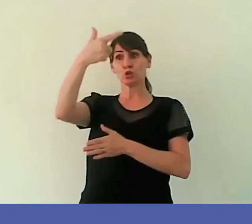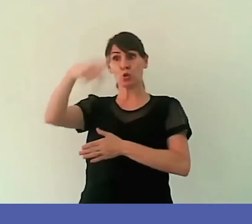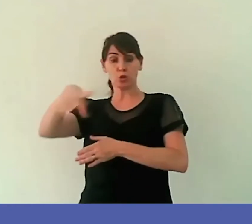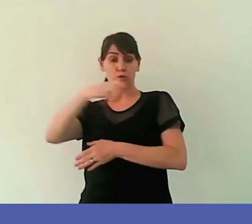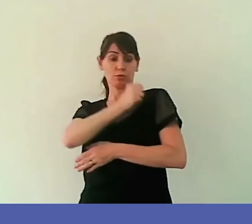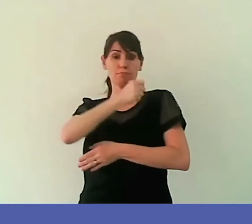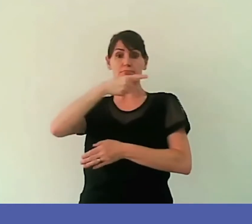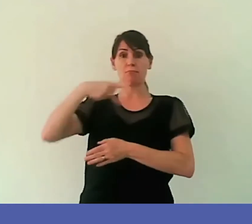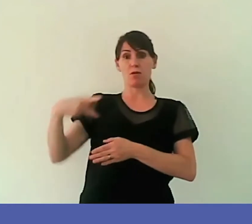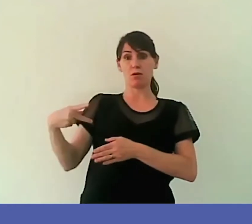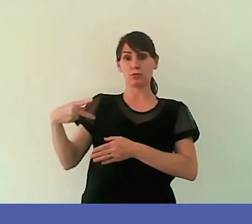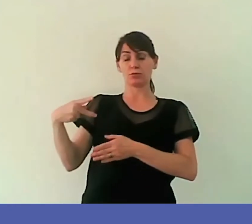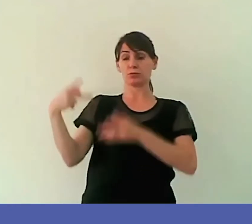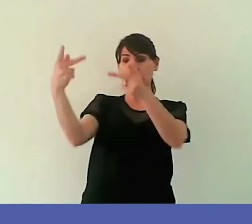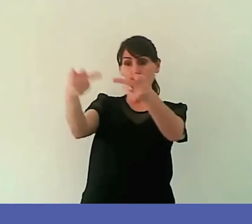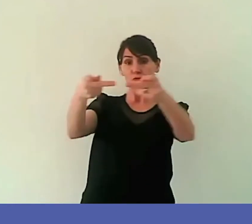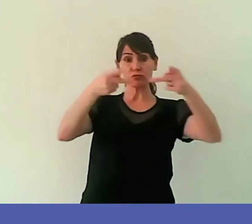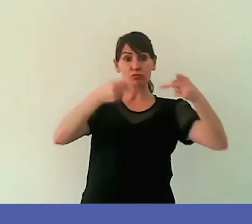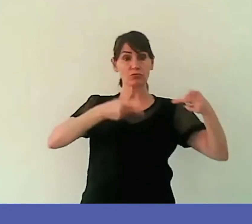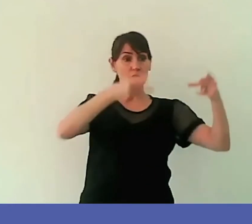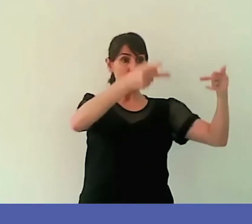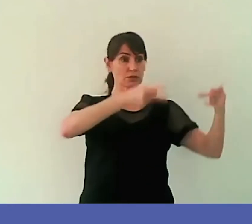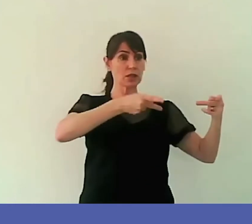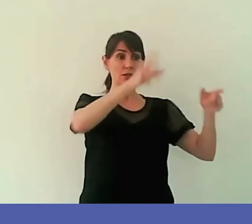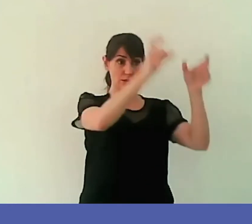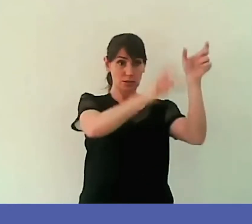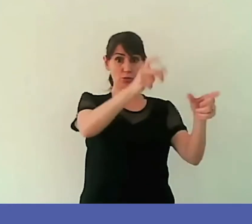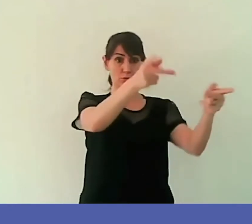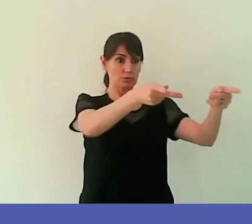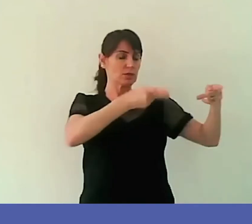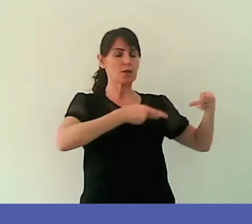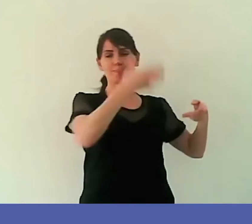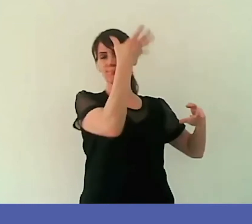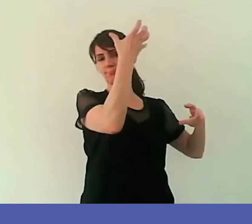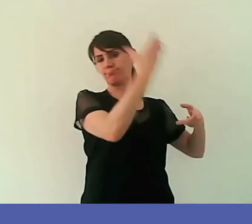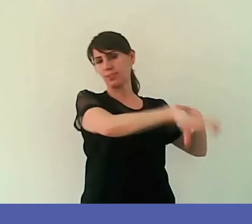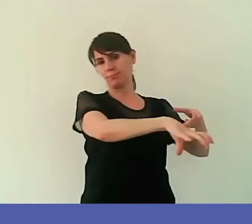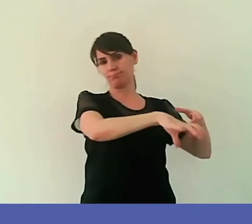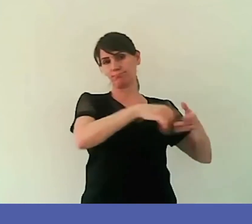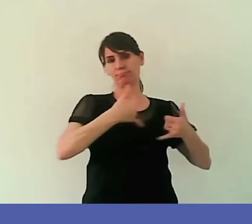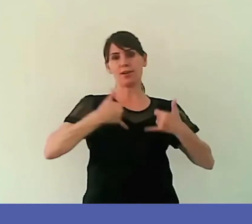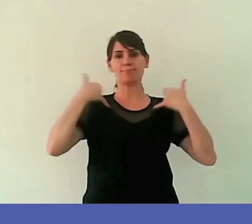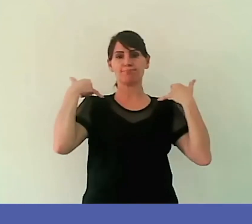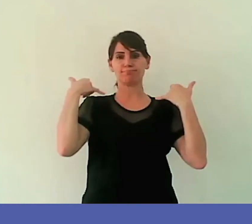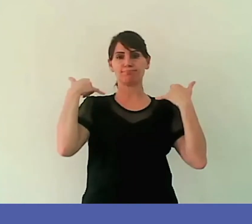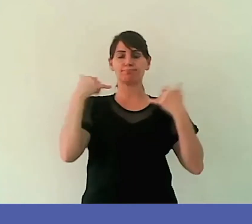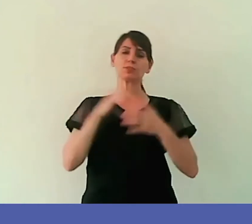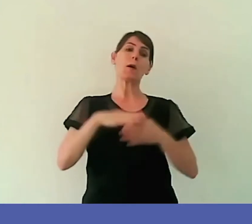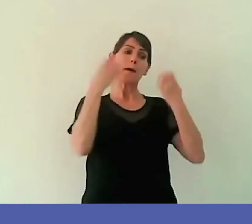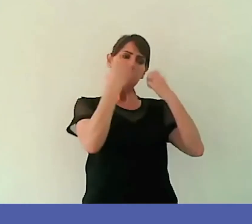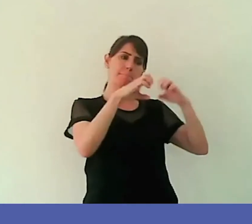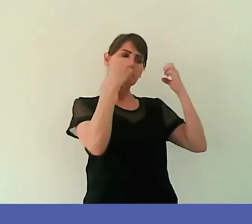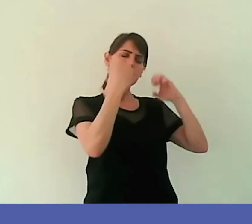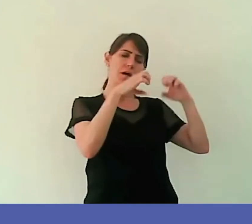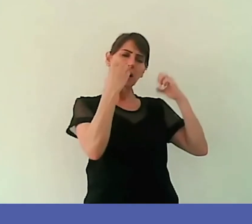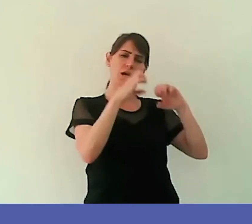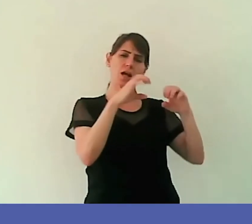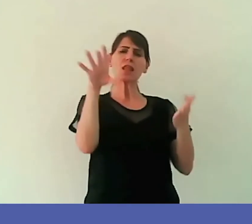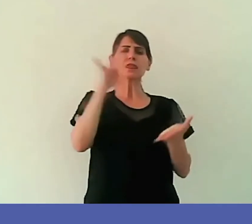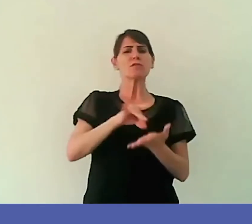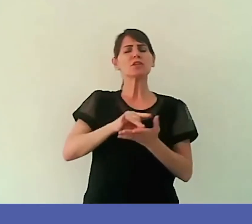os convidados não quiseram vir. Eu já falei sobre isso. Então a pregação do evangelho é, na verdade,